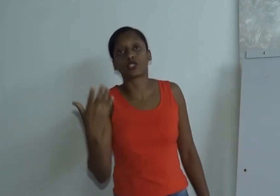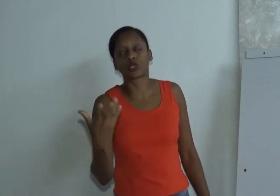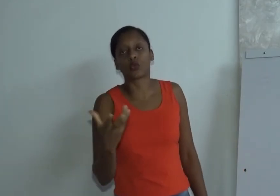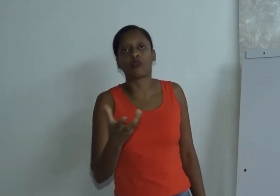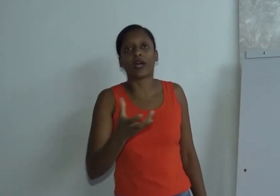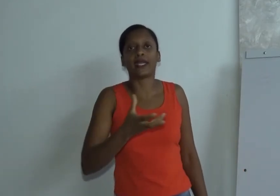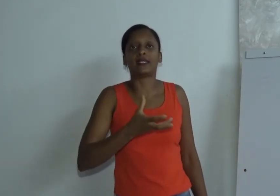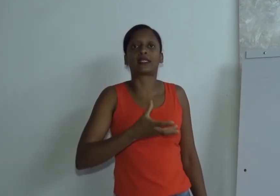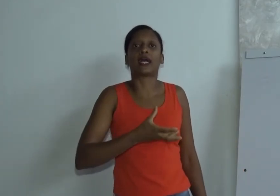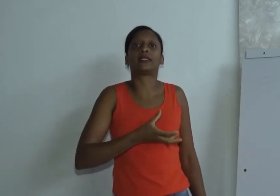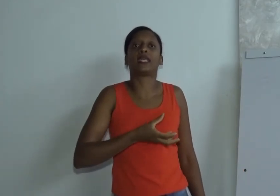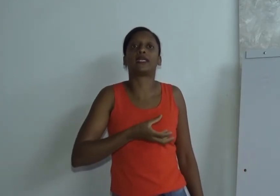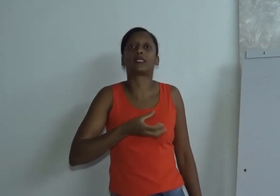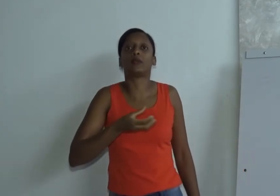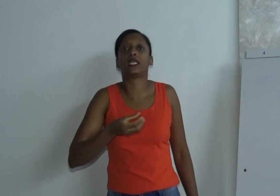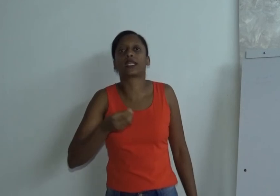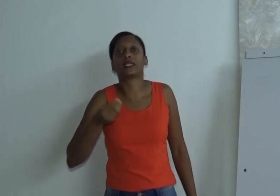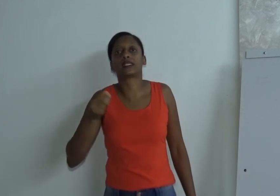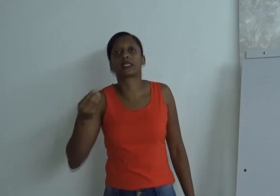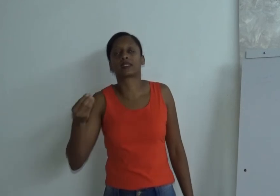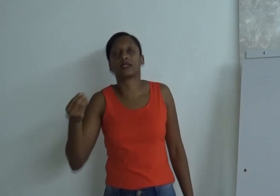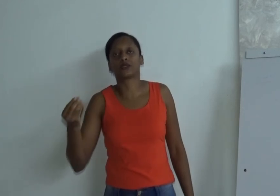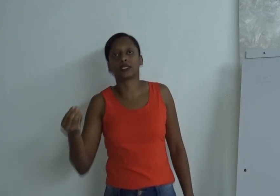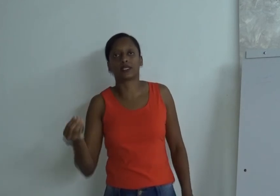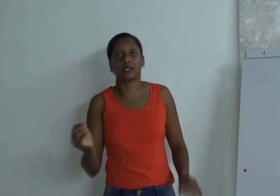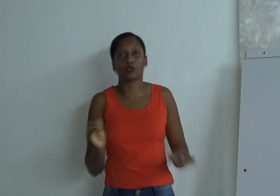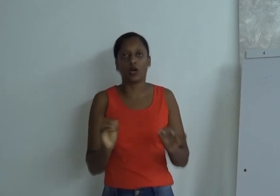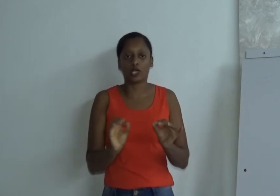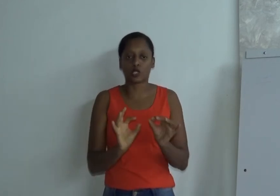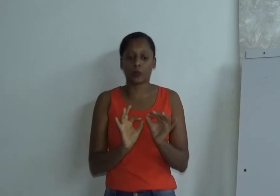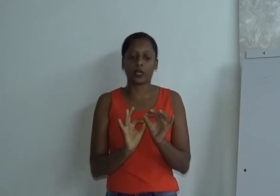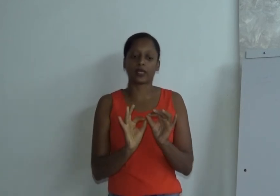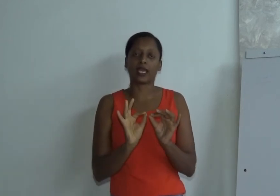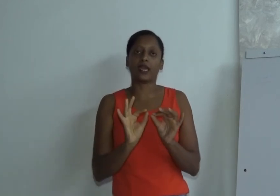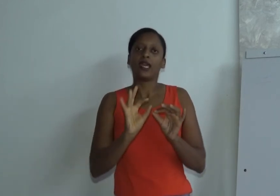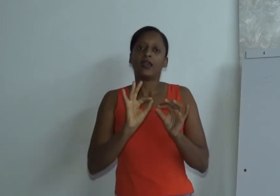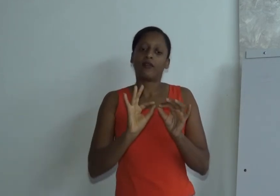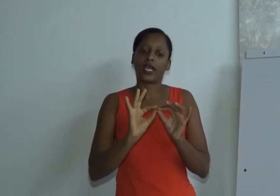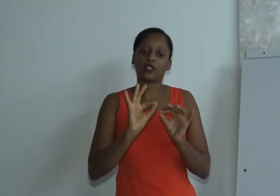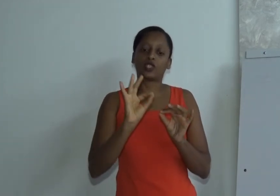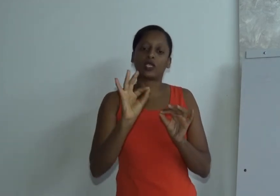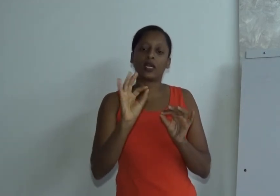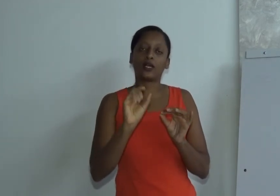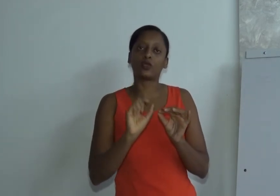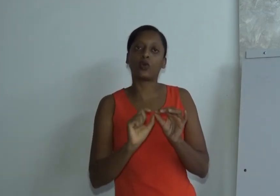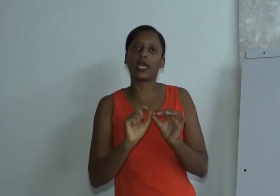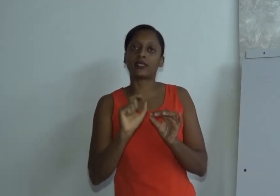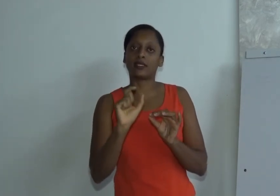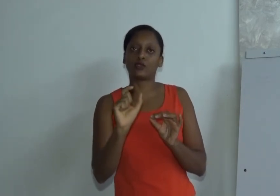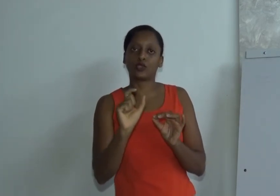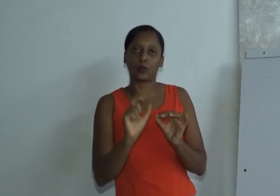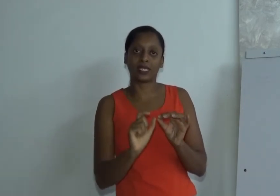osteoclasto faz a desmineralização do tecido ósseo, porque vai retirando o resíduo de